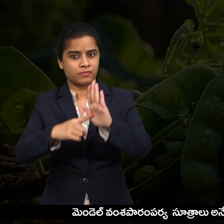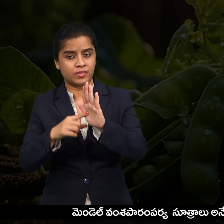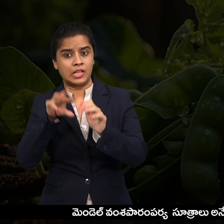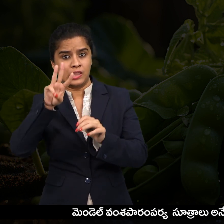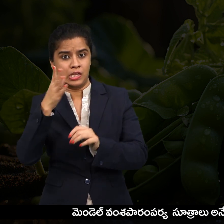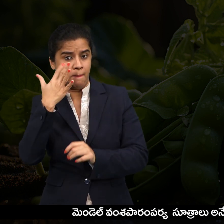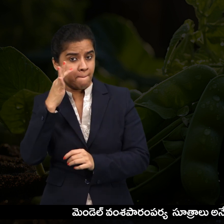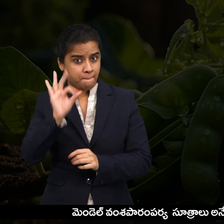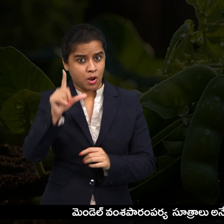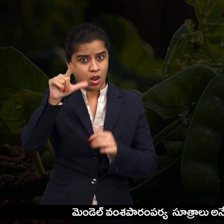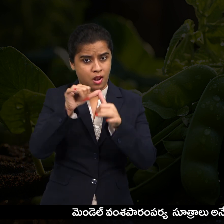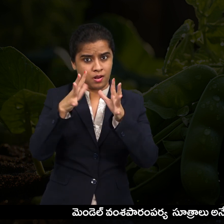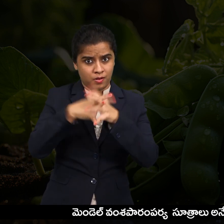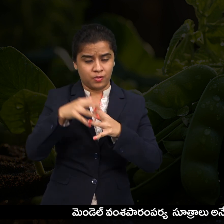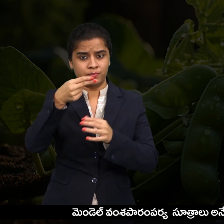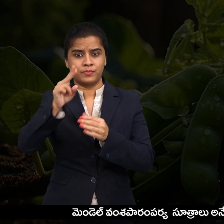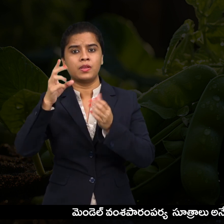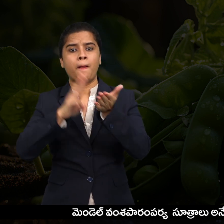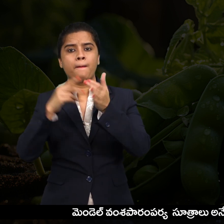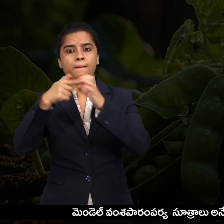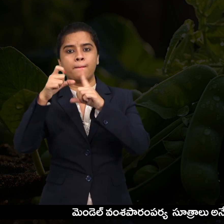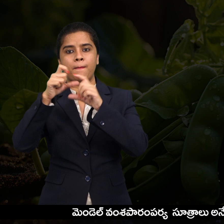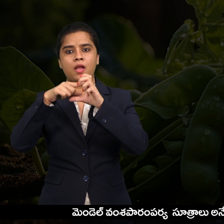సూత్రాలను ప్రతిపాదించాడు.